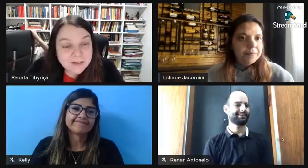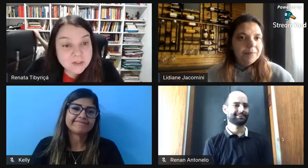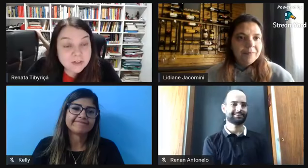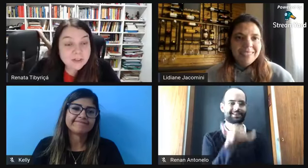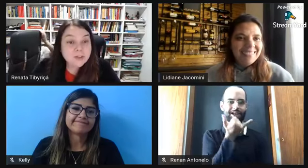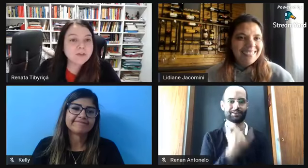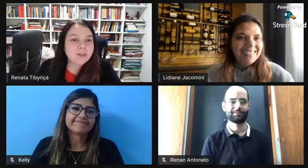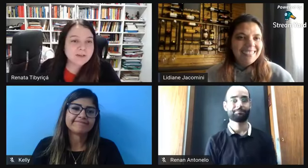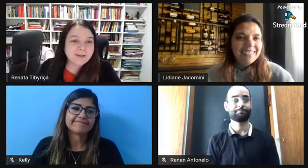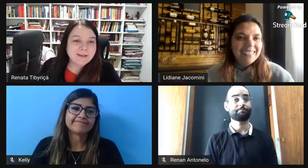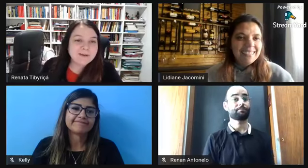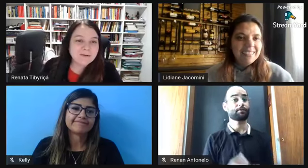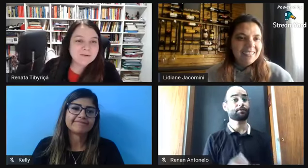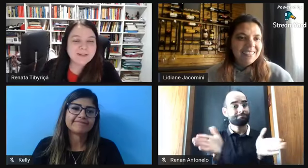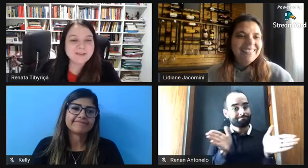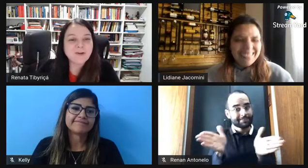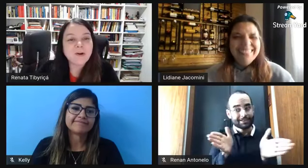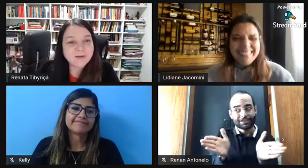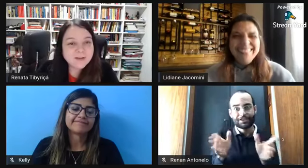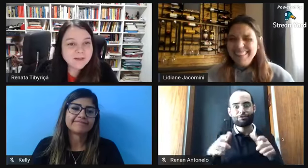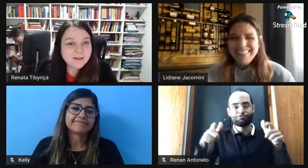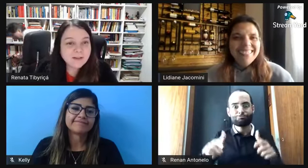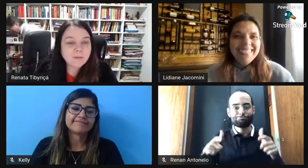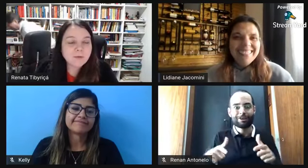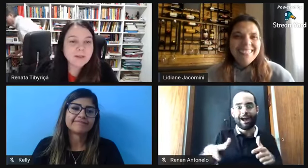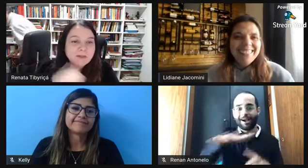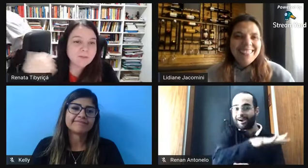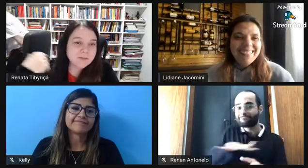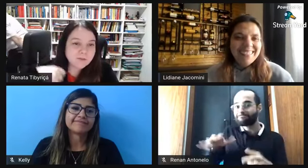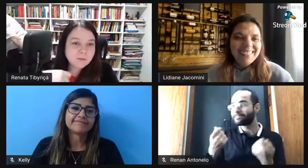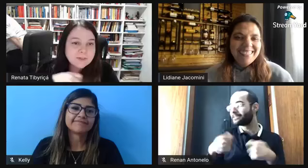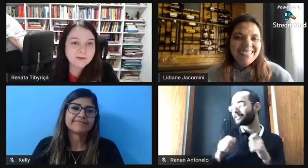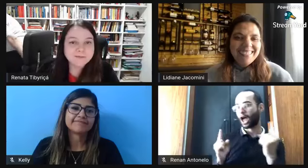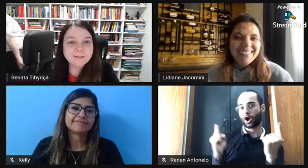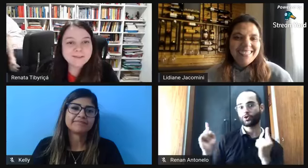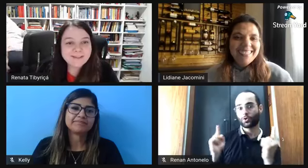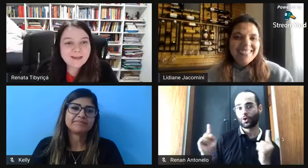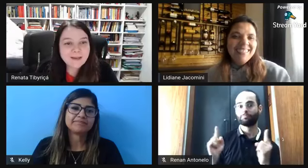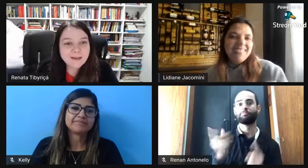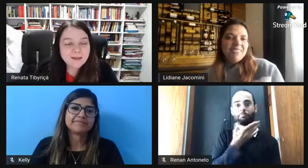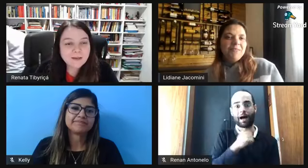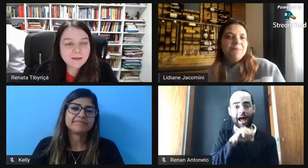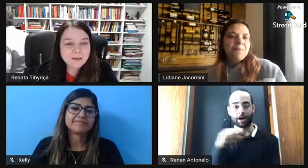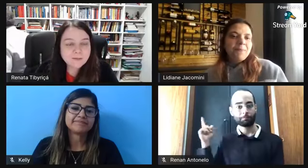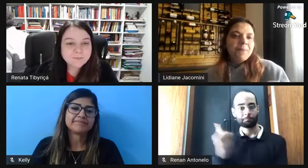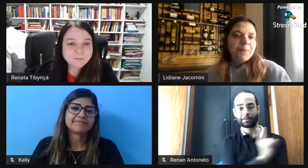Desculpa, é que a gente tem que dividir aqui o escritório, e aí meu marido precisou passar.